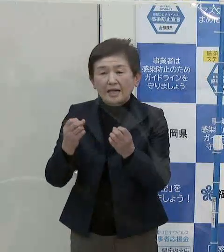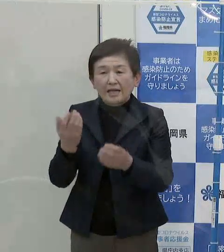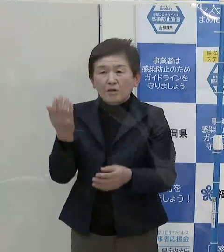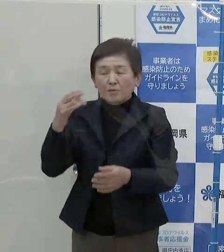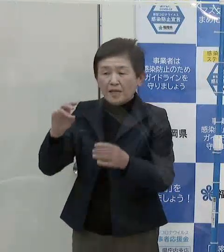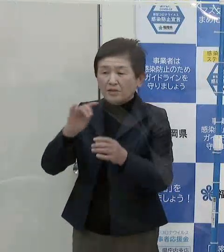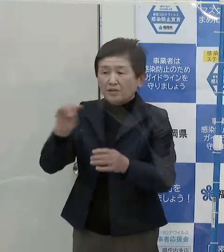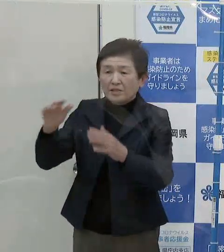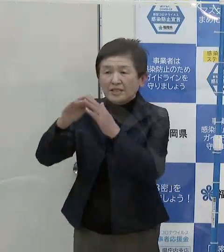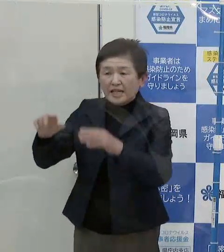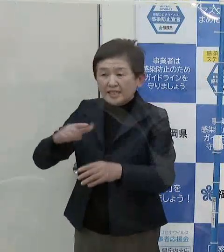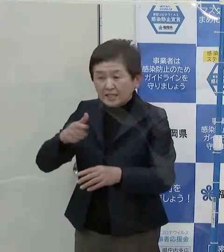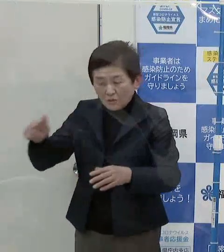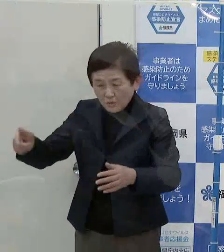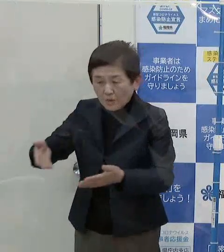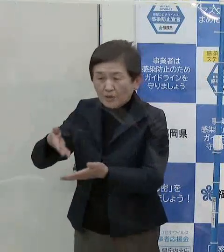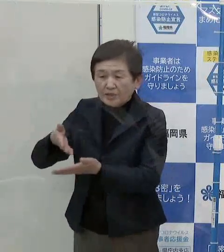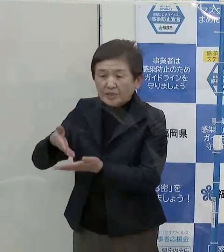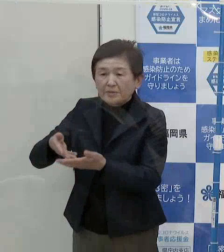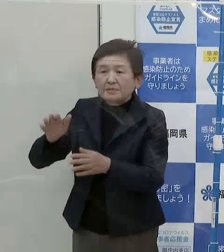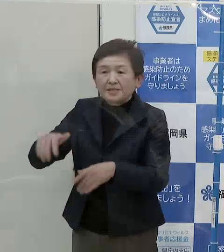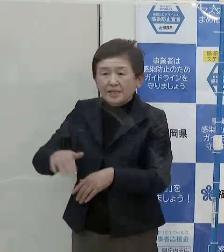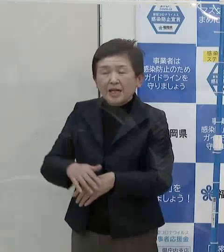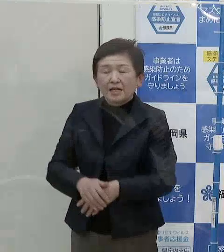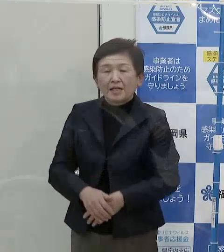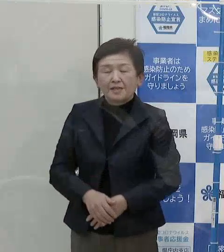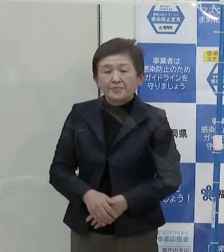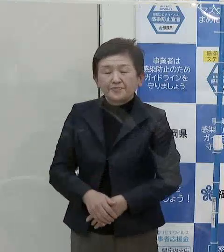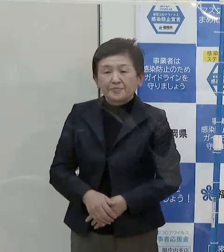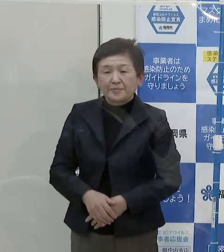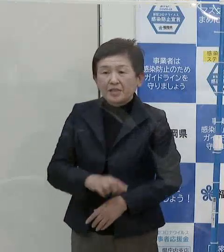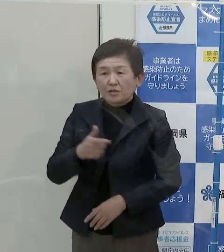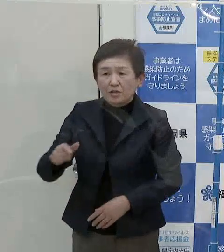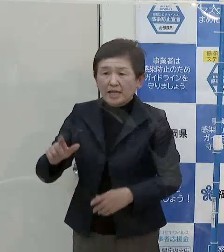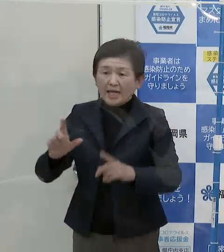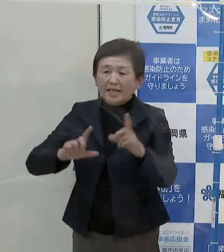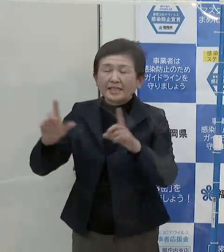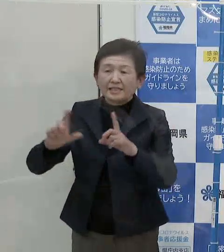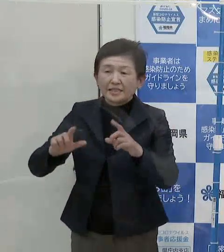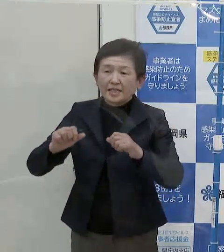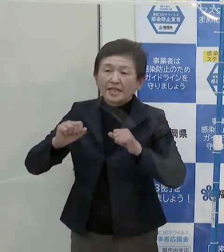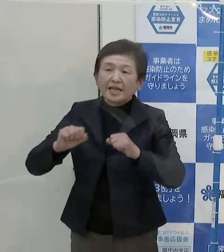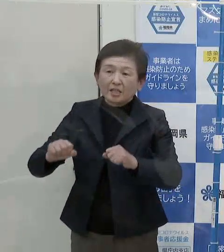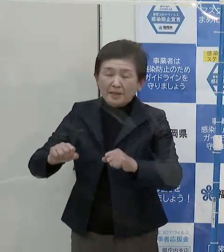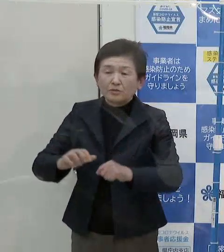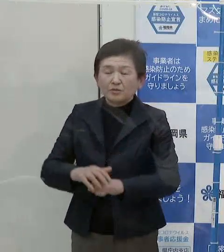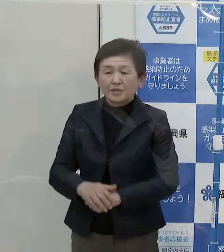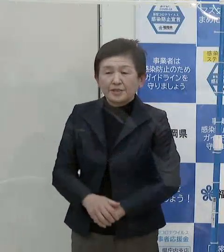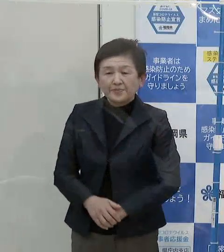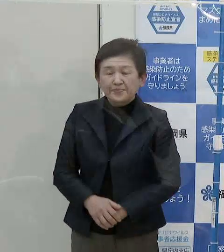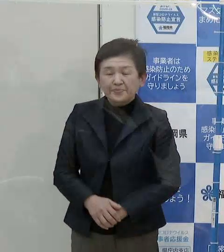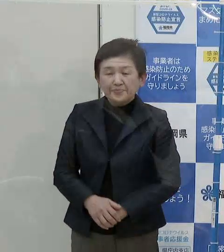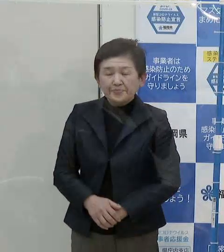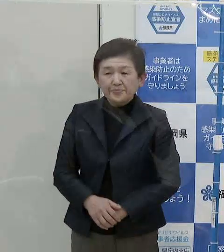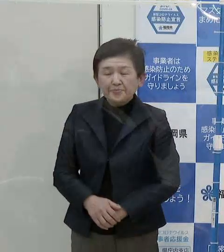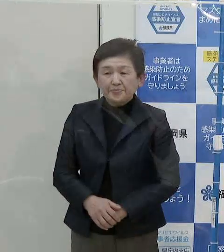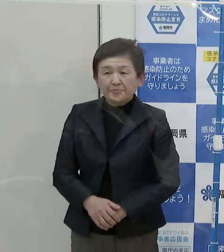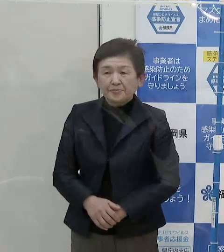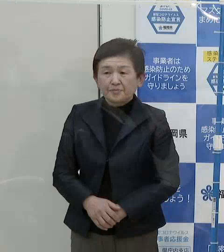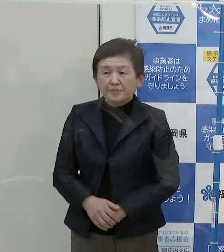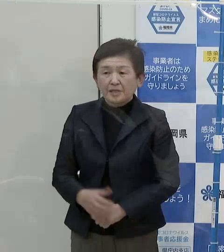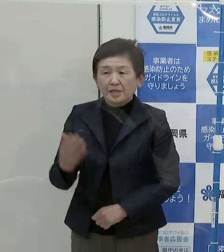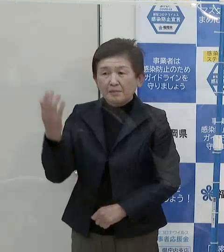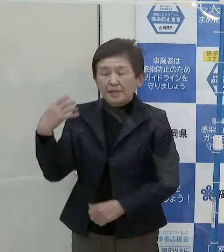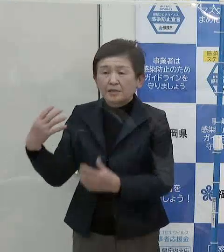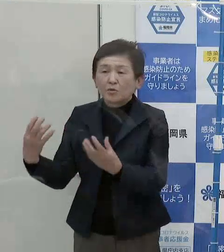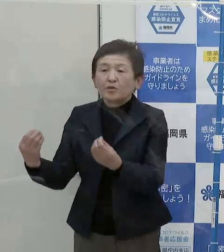前の議会でいろいろ言って、今手元に資料がないんですけれども、いろんな形でやらせてもらってます。で、従来ル